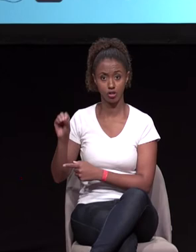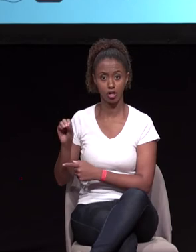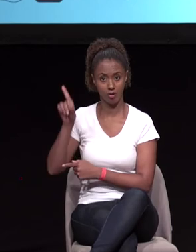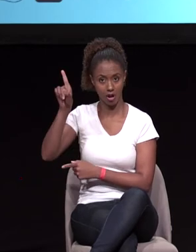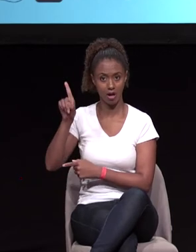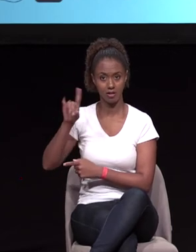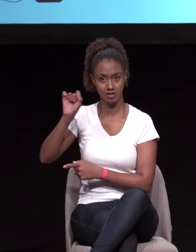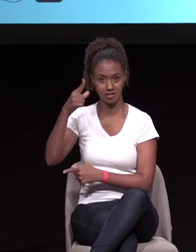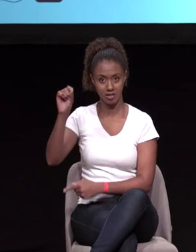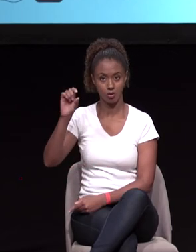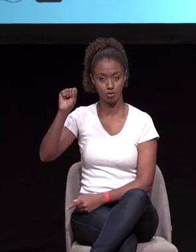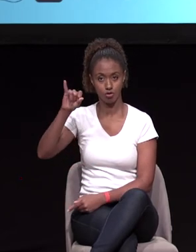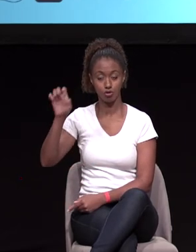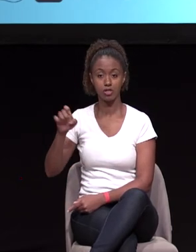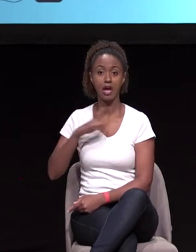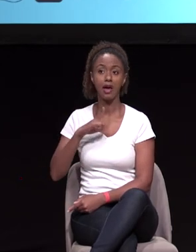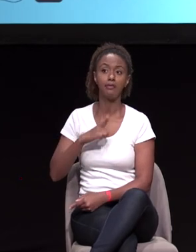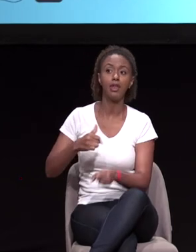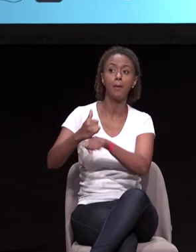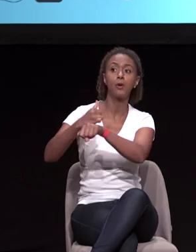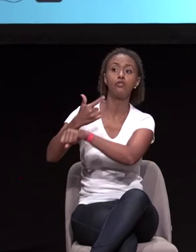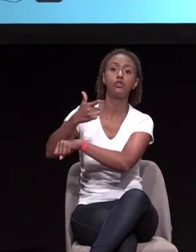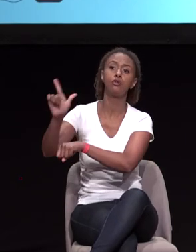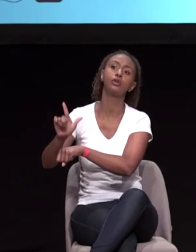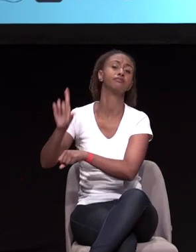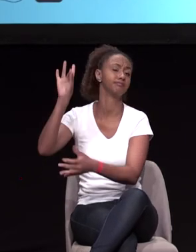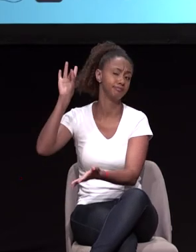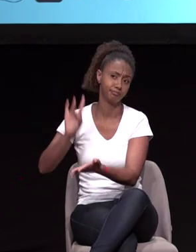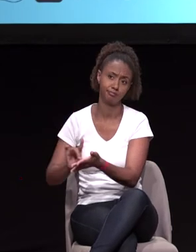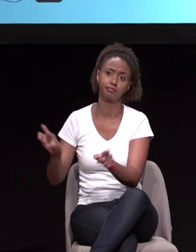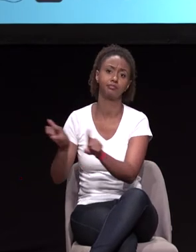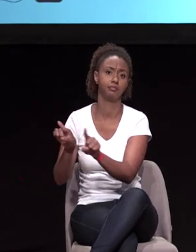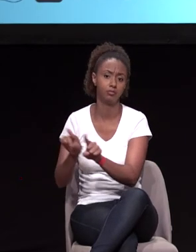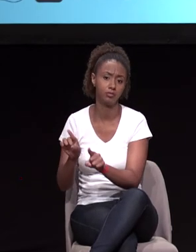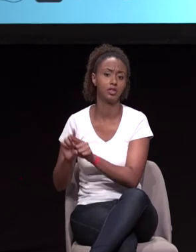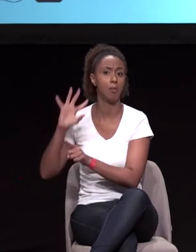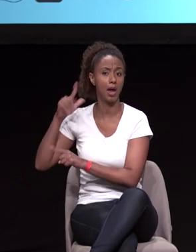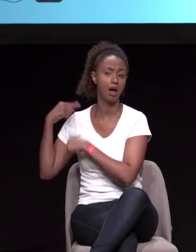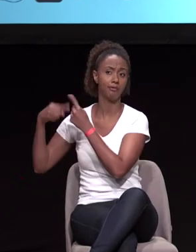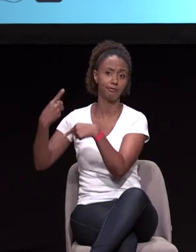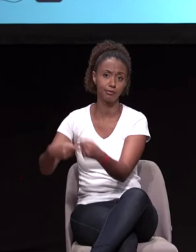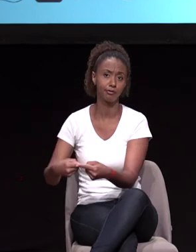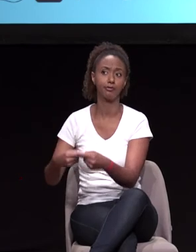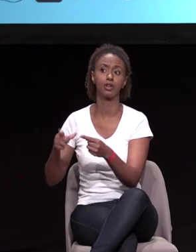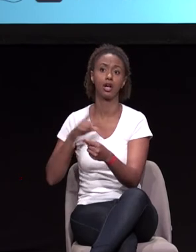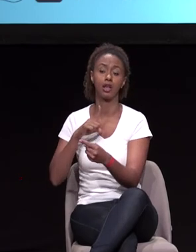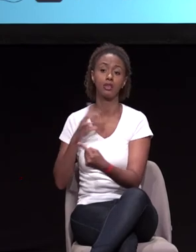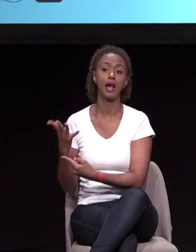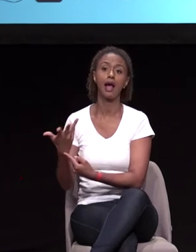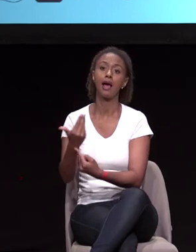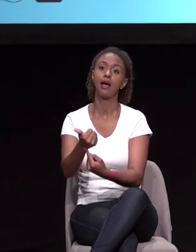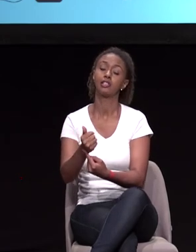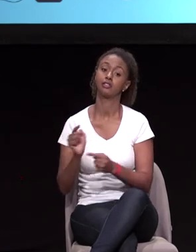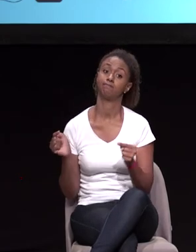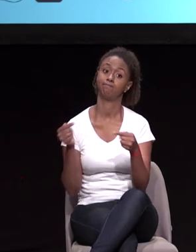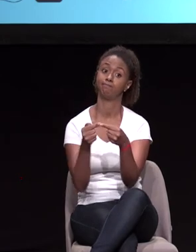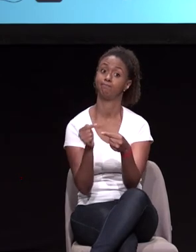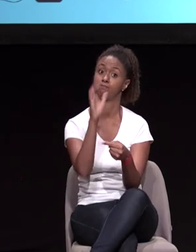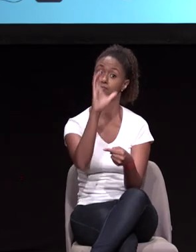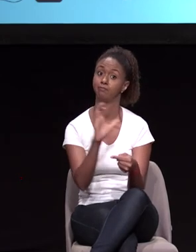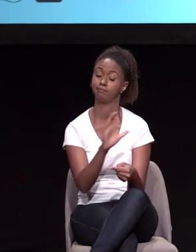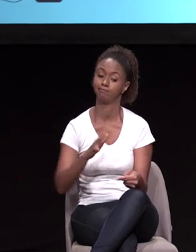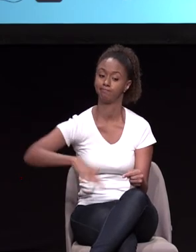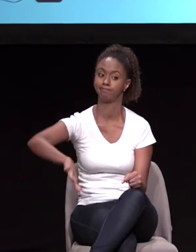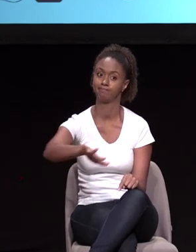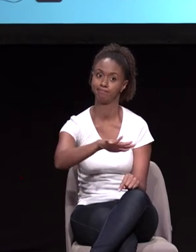josé os seus pares ou seja provavelmente afrodescendentes lidando com a produção de arte ligado ao mundo católico dentro de um sistema